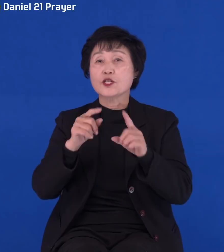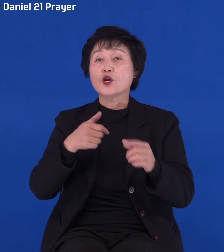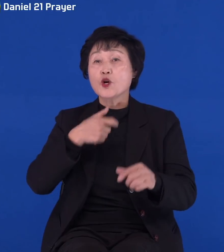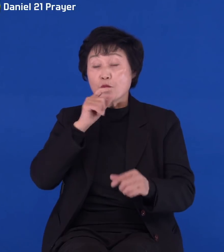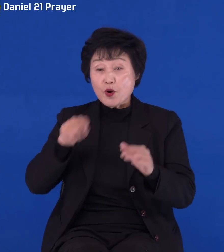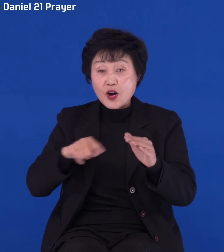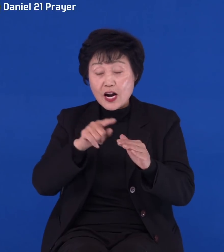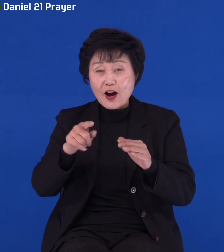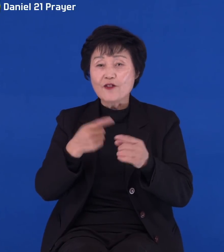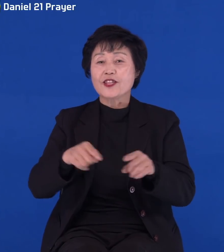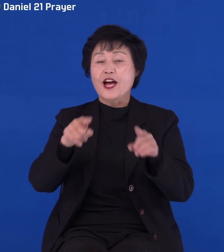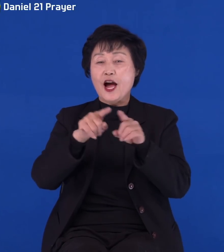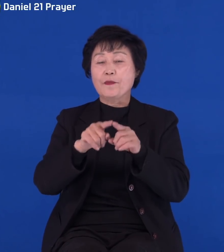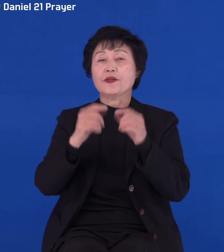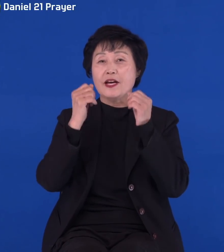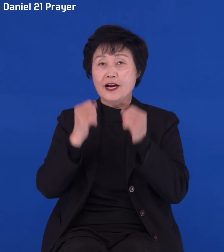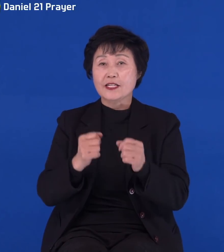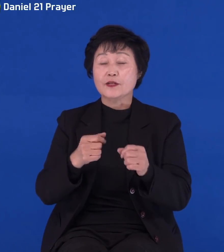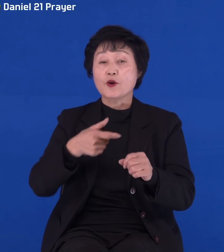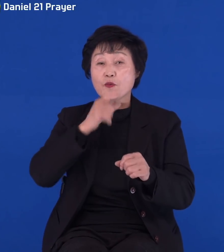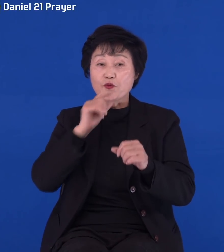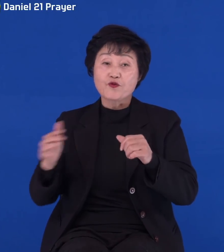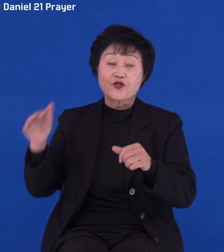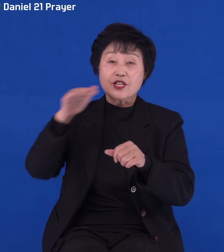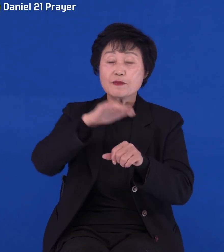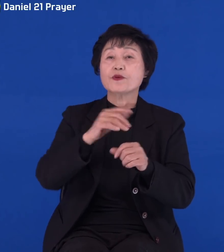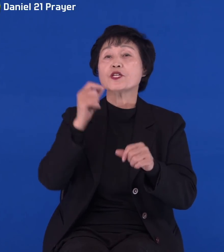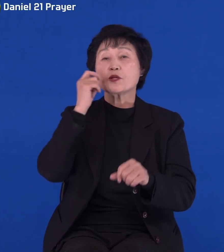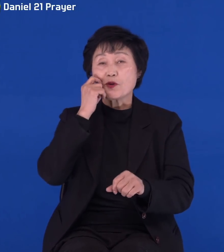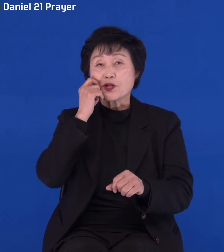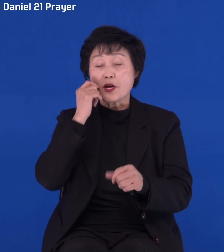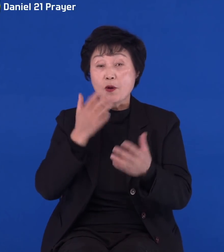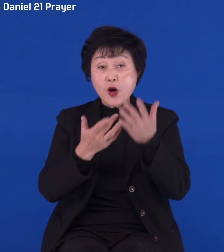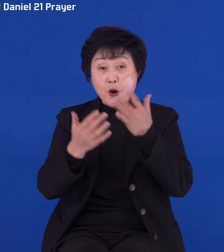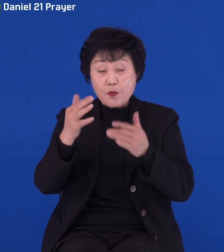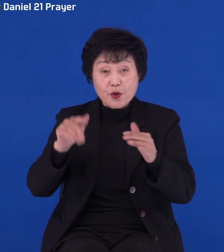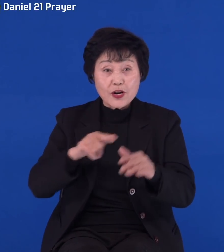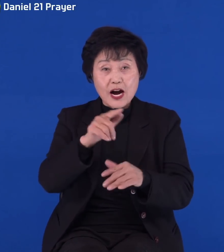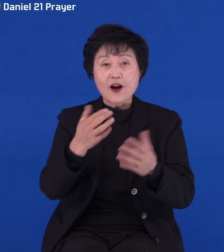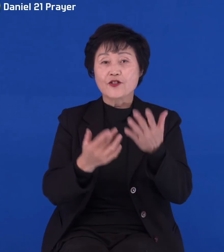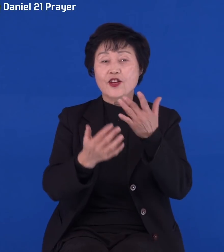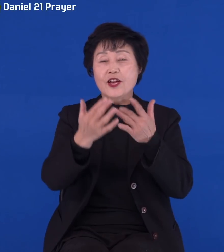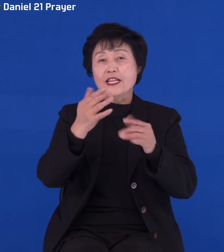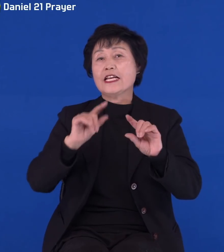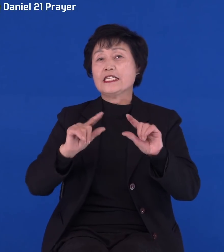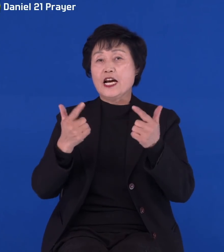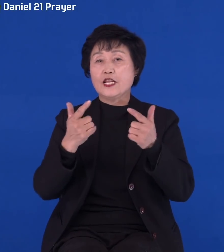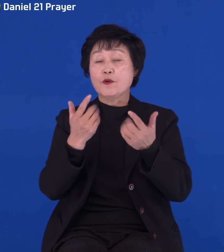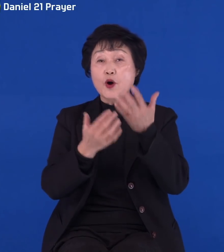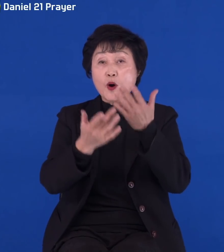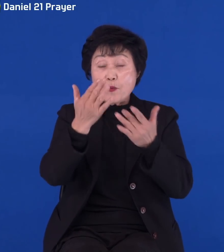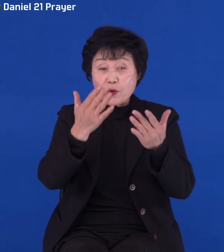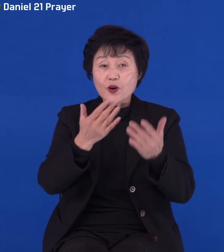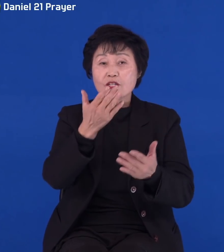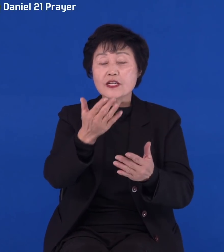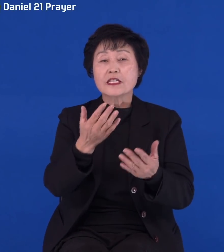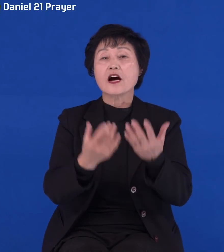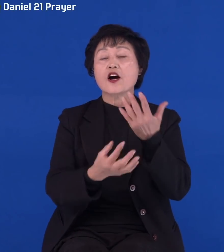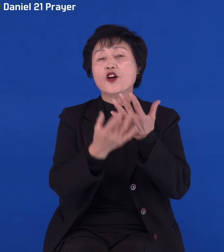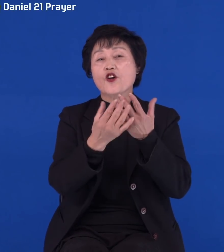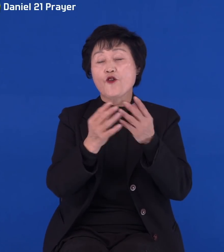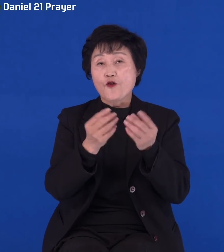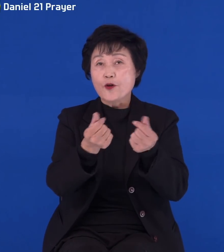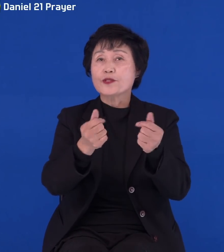강을 건널 때 물이 너를 침몰하지 못할 것이며 내가 불 가운데로 지날 때에도 타지도 아니할 것이요 불꽃이 너를 사르지도 못하니.